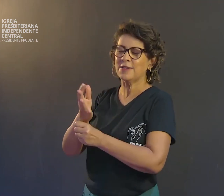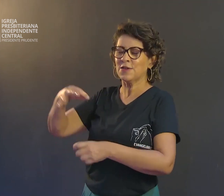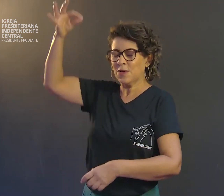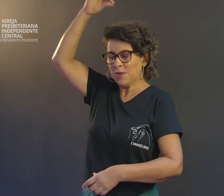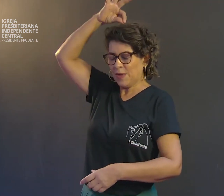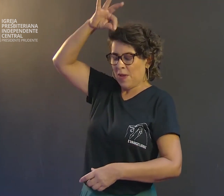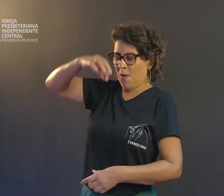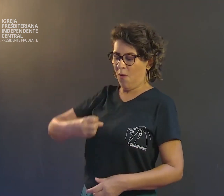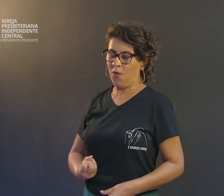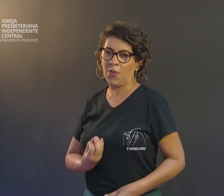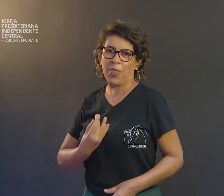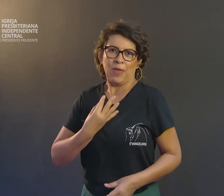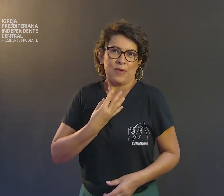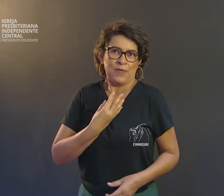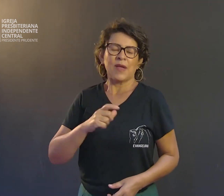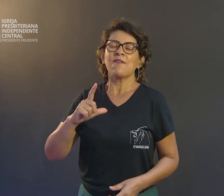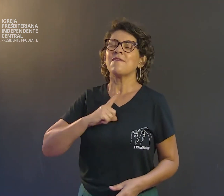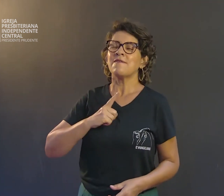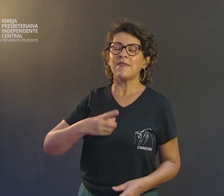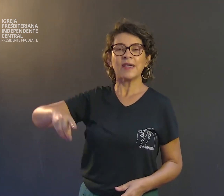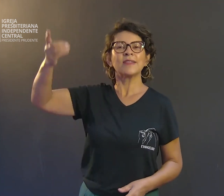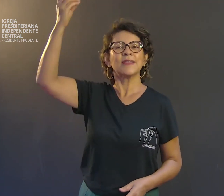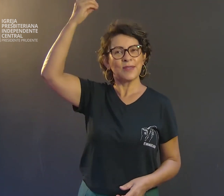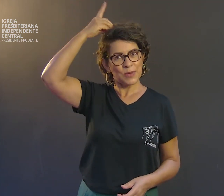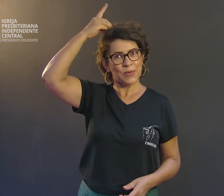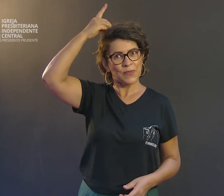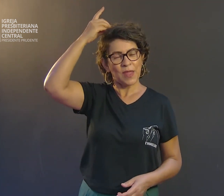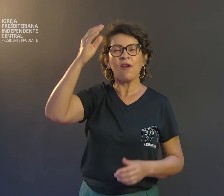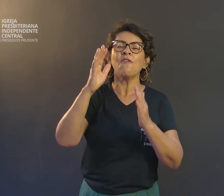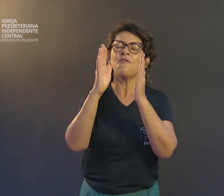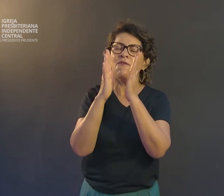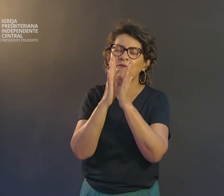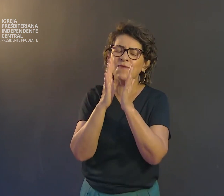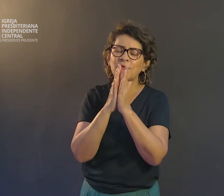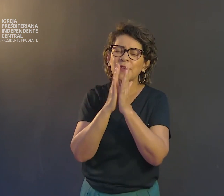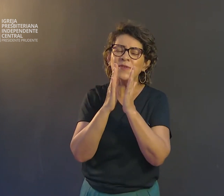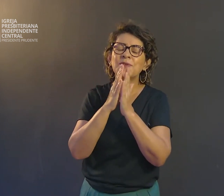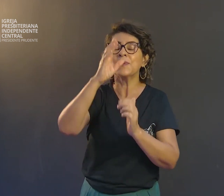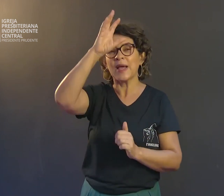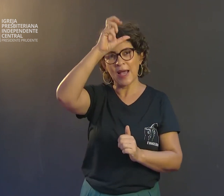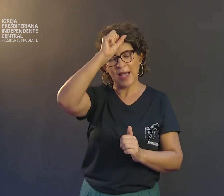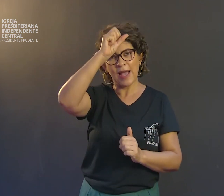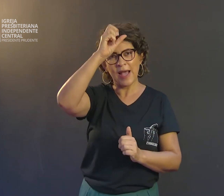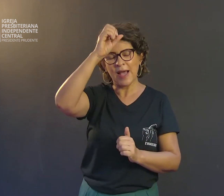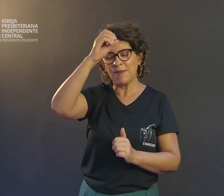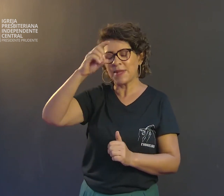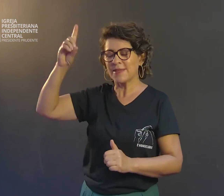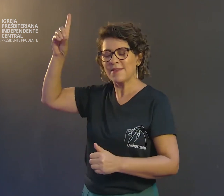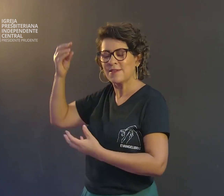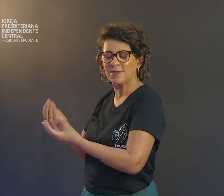dons. Aprenda a orar para que o Pai gere em você diariamente este